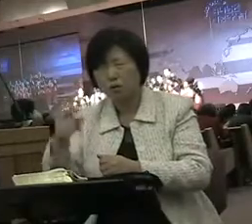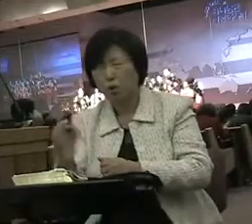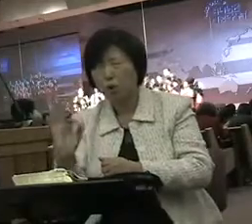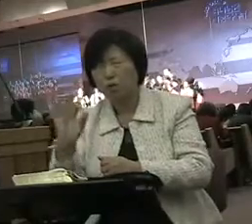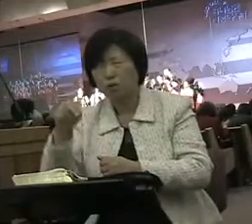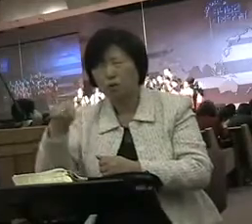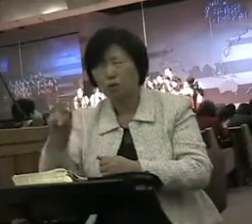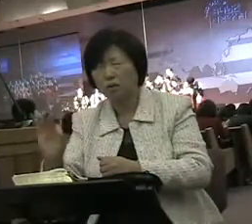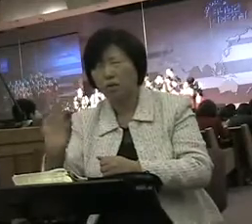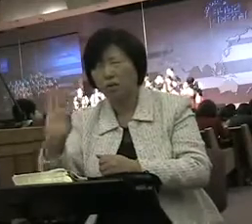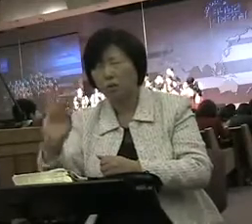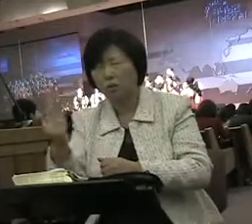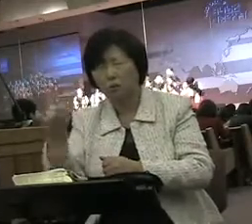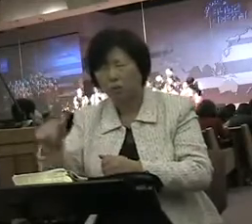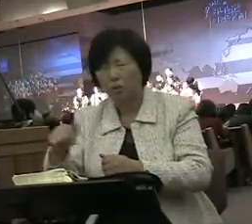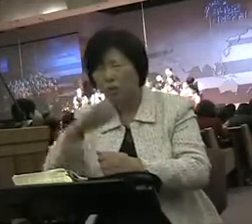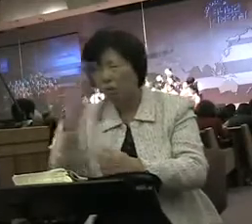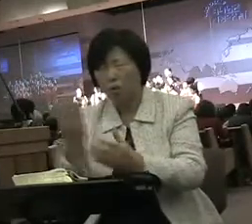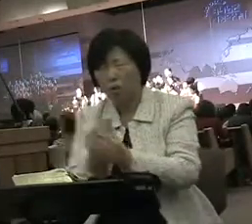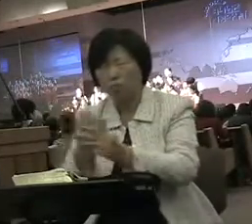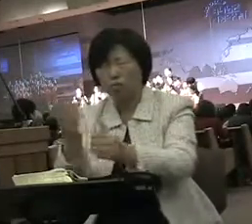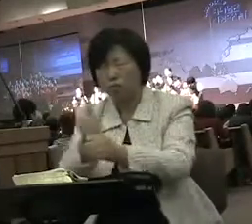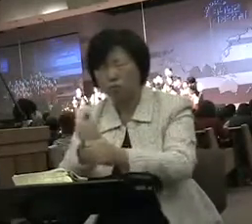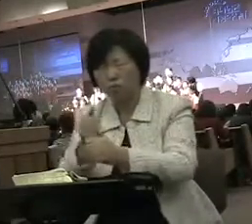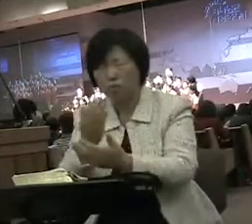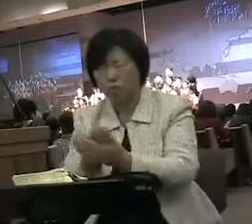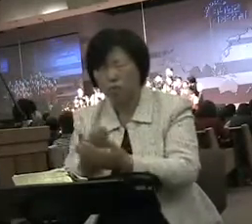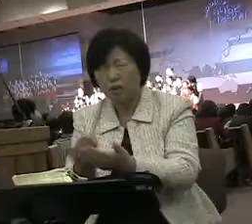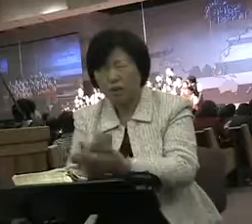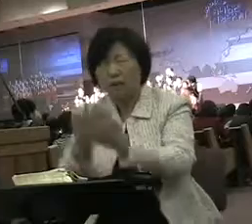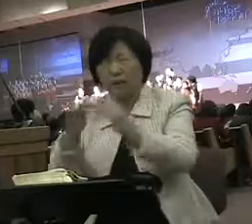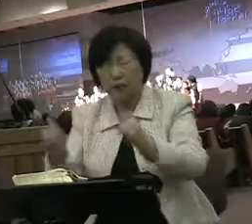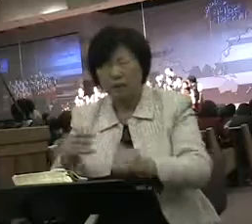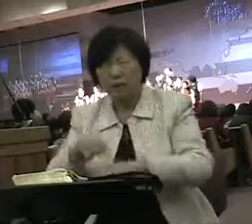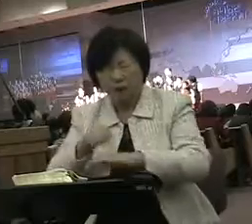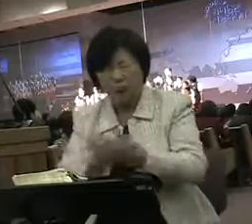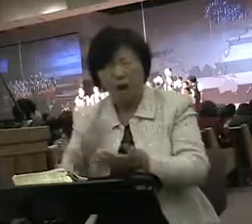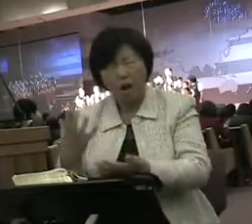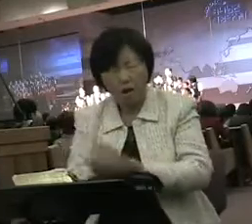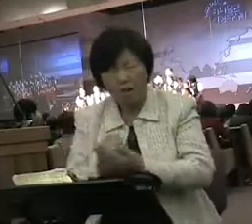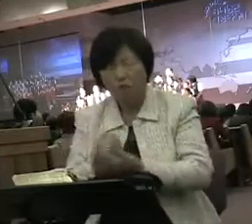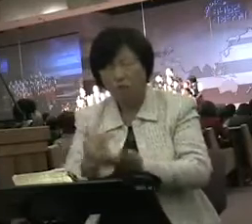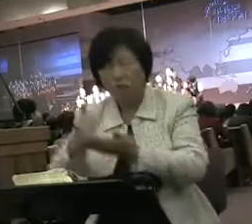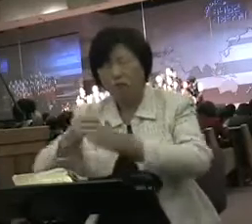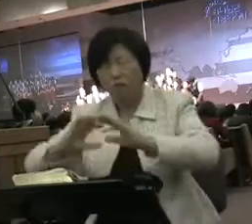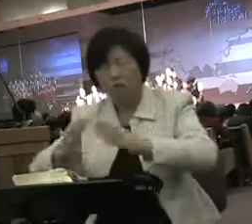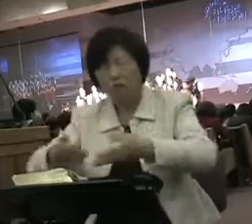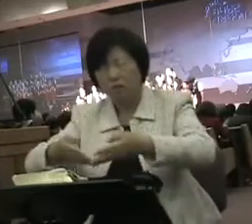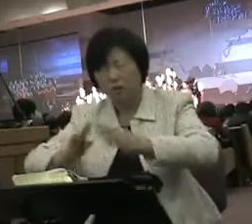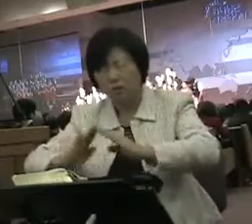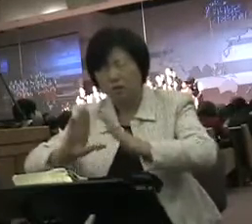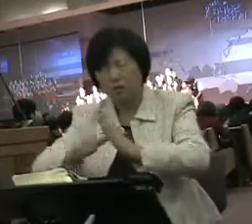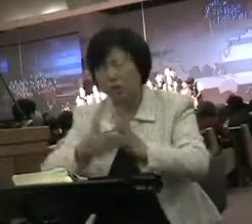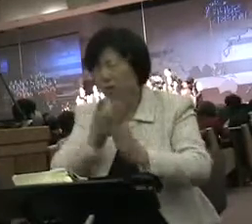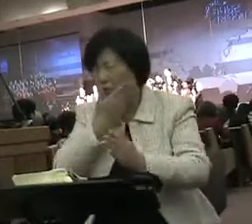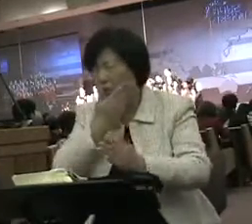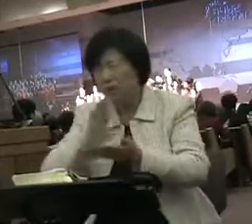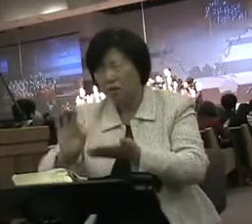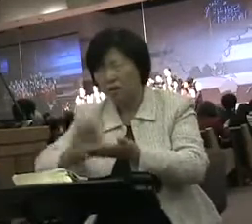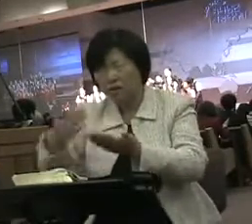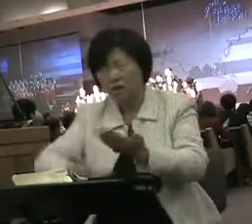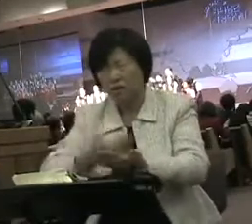주님 붙잡아 주시어서 개척자의 스피릿을 가지고 주님의 나라를 세우는데 귀하게 사용받게